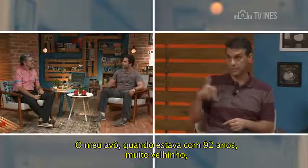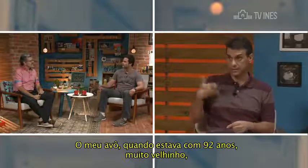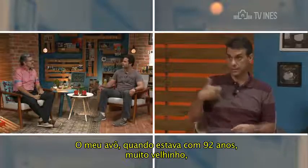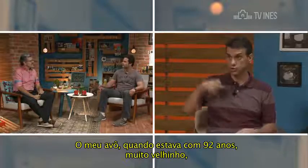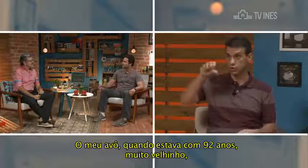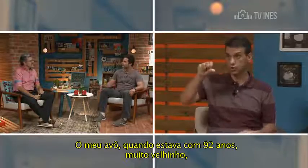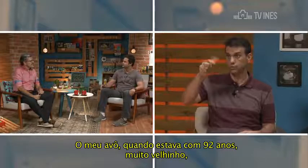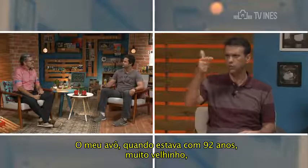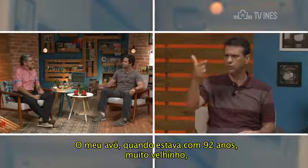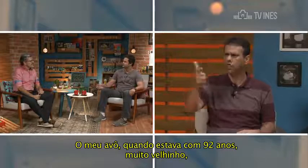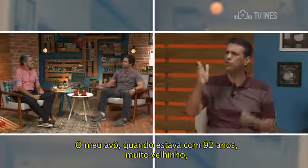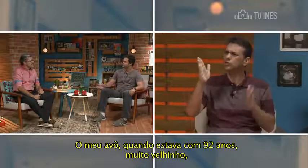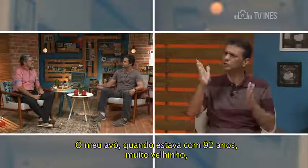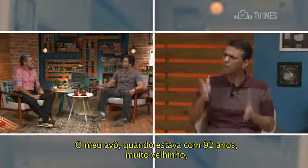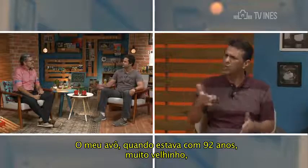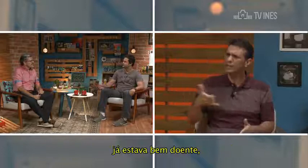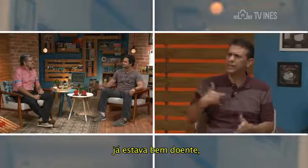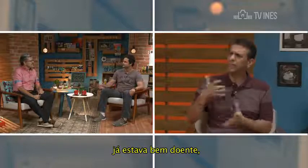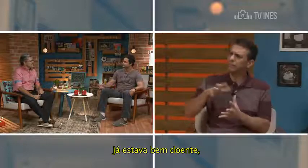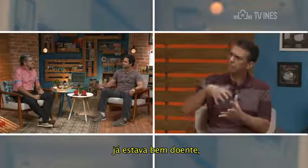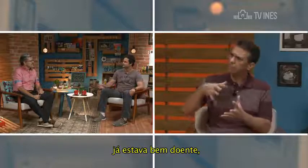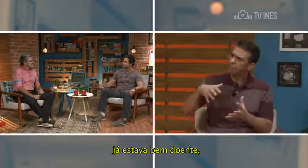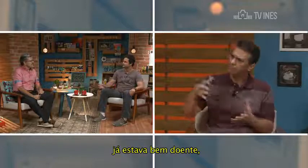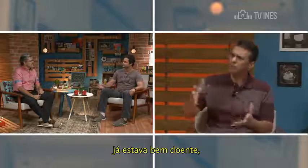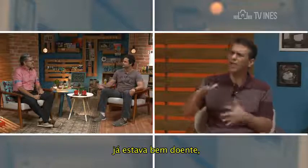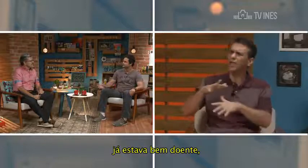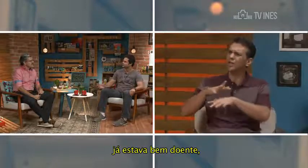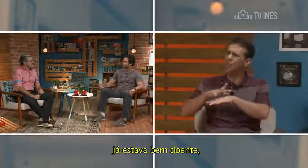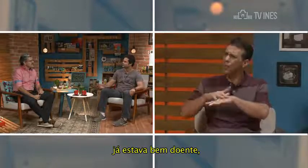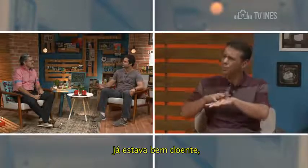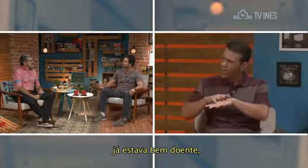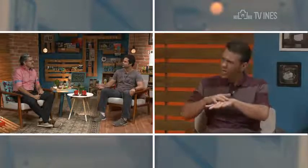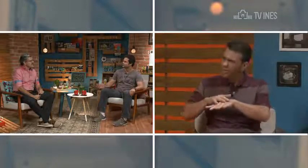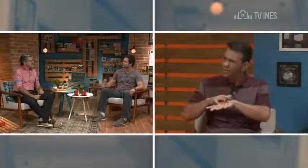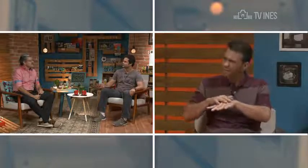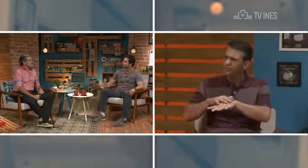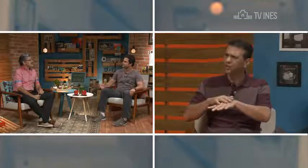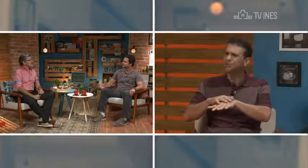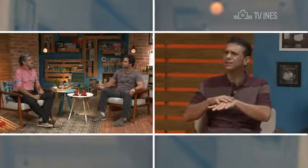estava com 92 anos, muito velhinho, já estava bem doente.